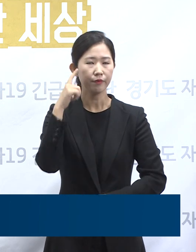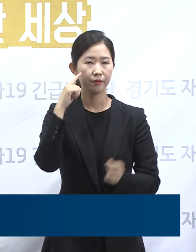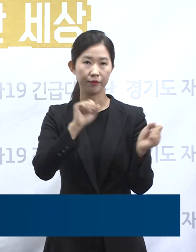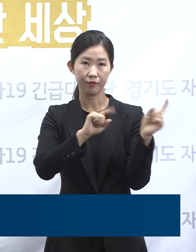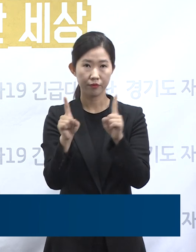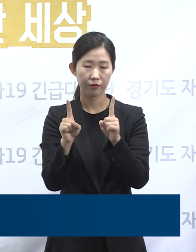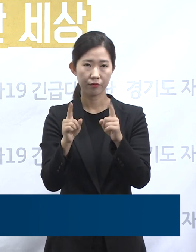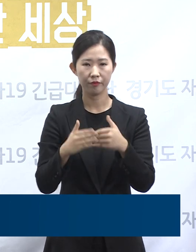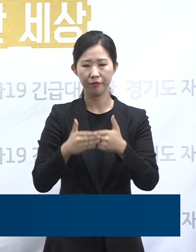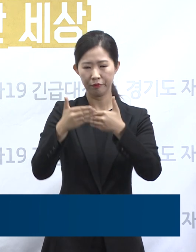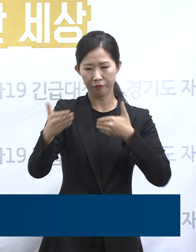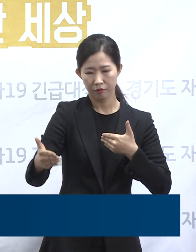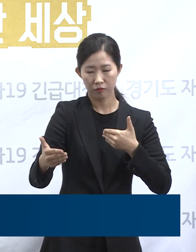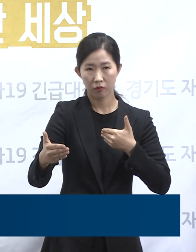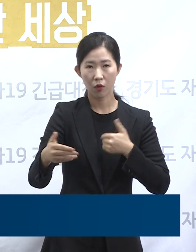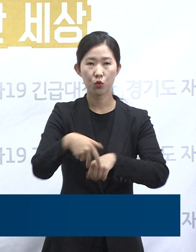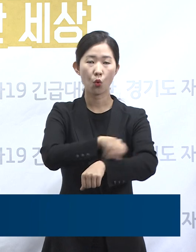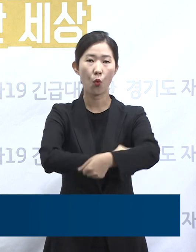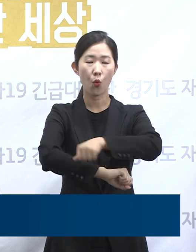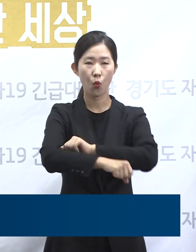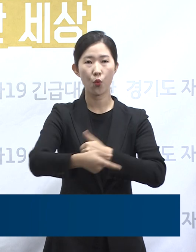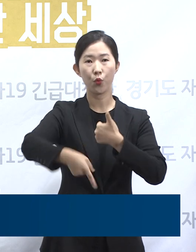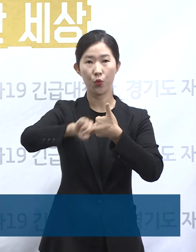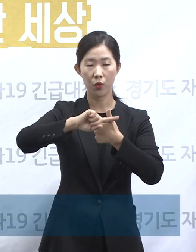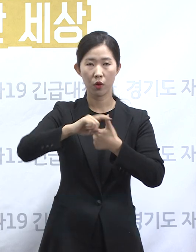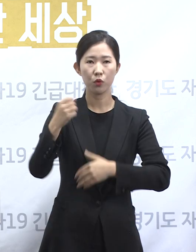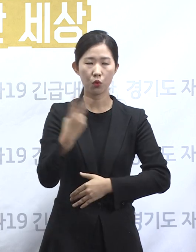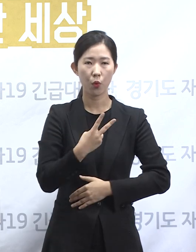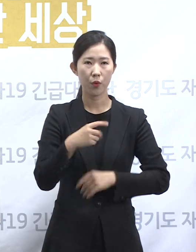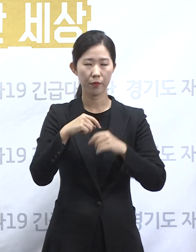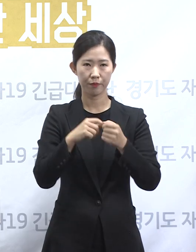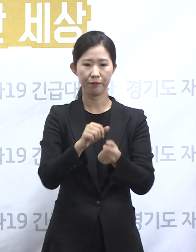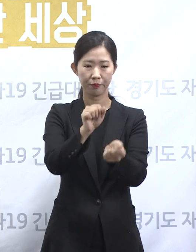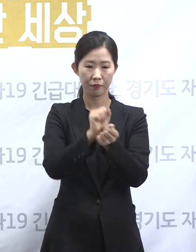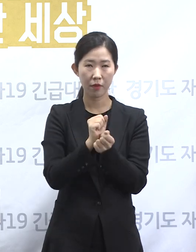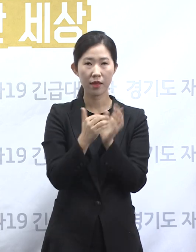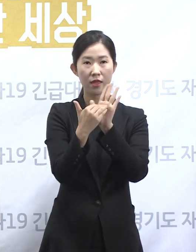꾸준한 물리적 거리두기 동참과 감염 예방 수칙 준수를 당부드립니다. 감사합니다.